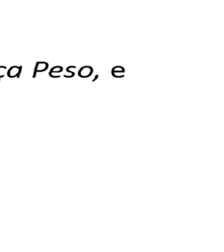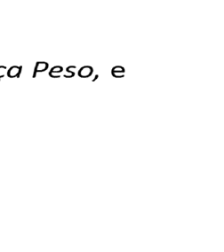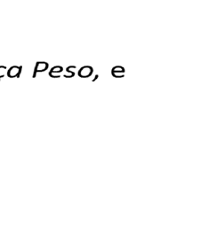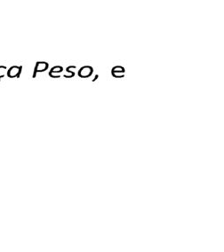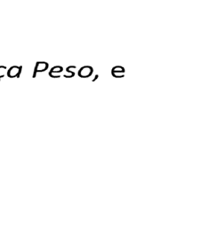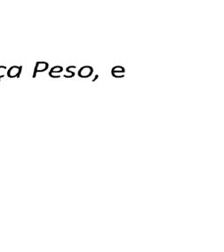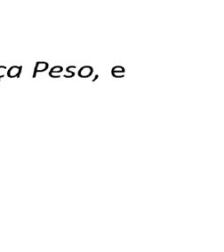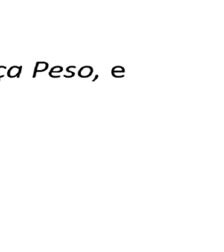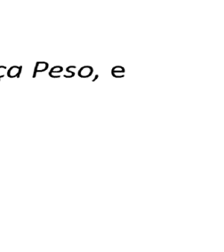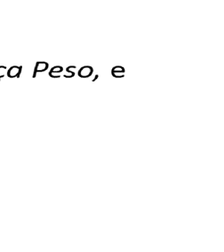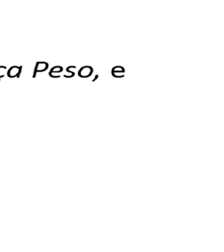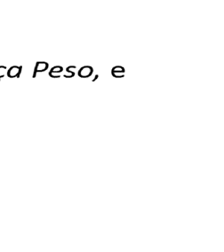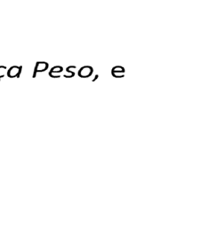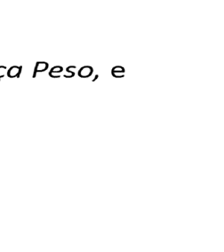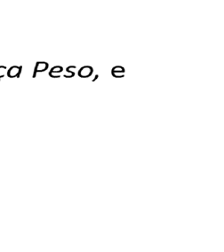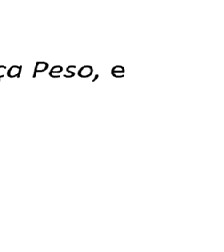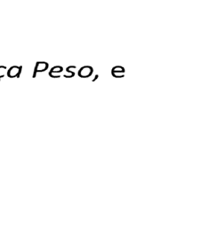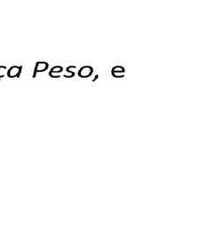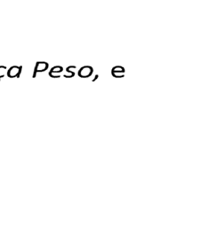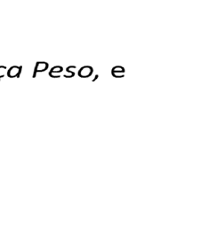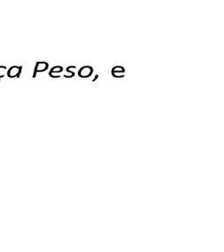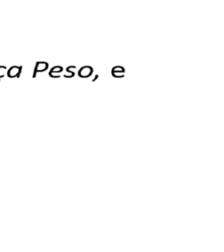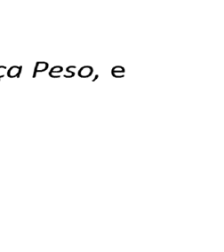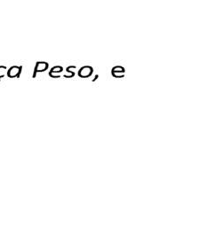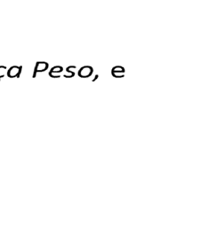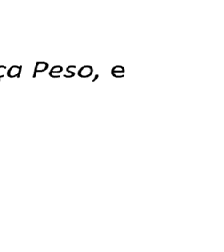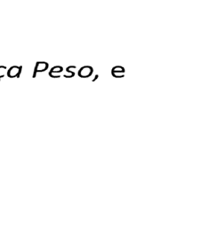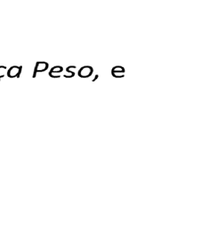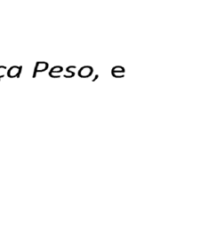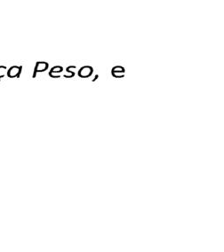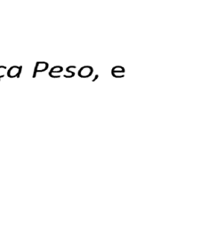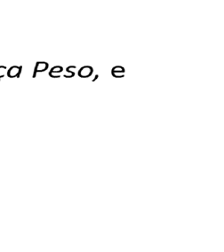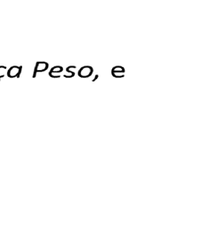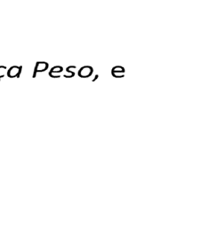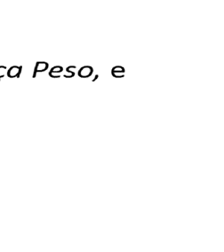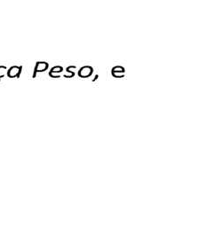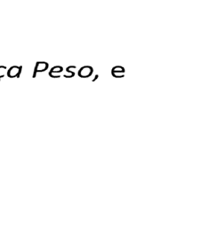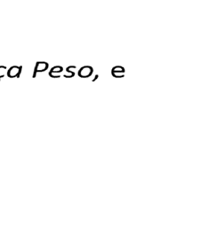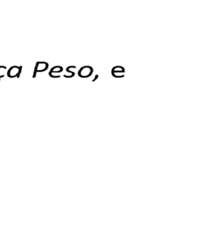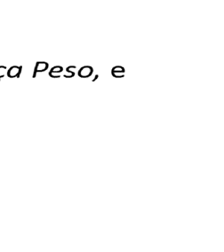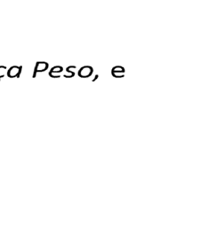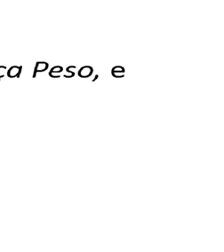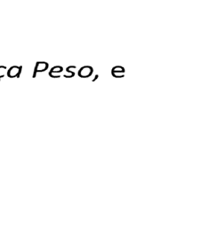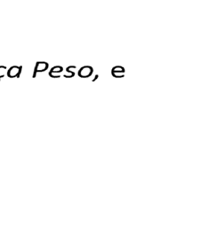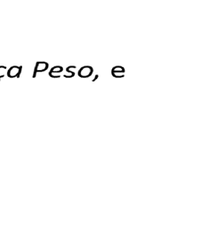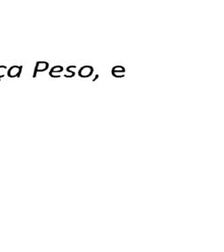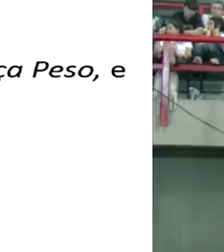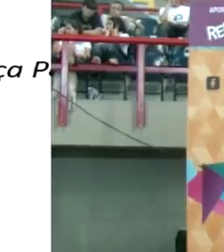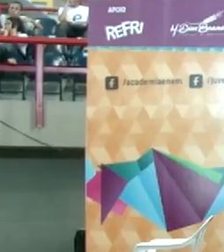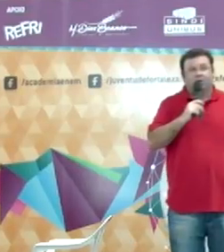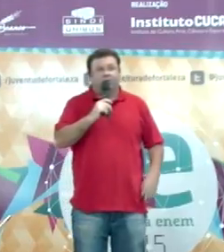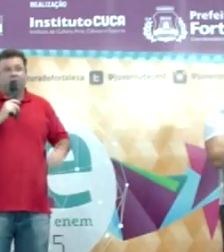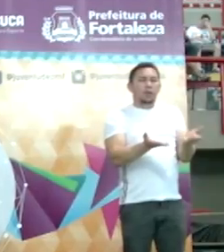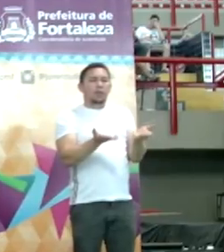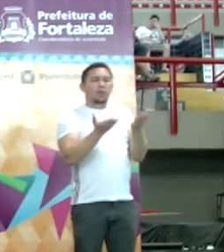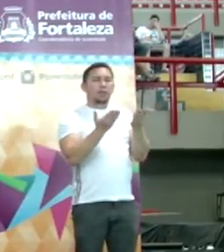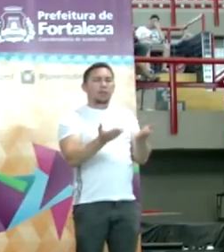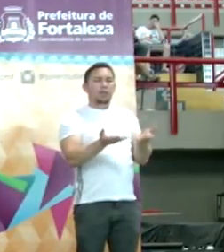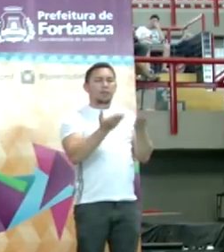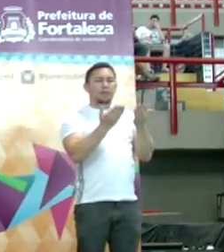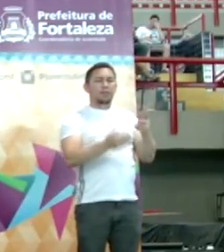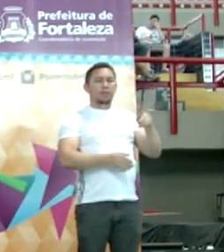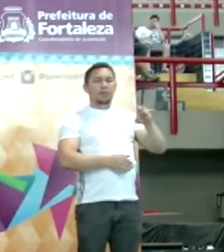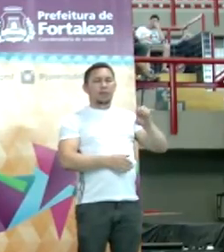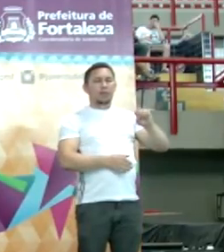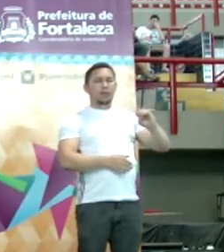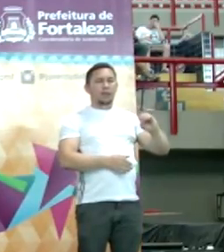serra. Quanto mais alto eu tiver, menor é a gravidade. Então menor é meu peso. Professor, eu